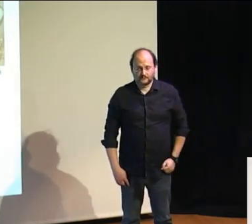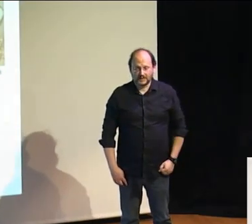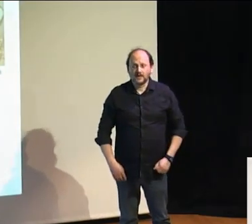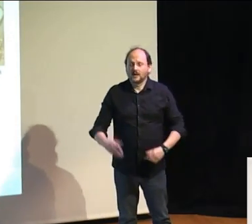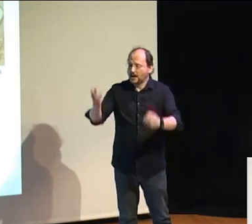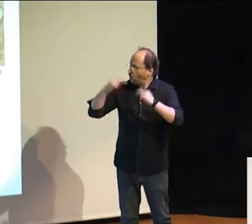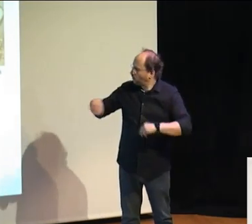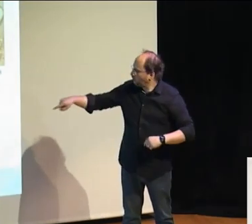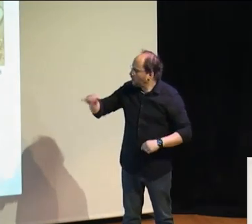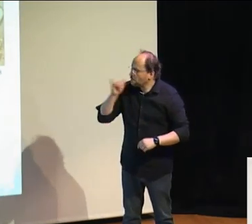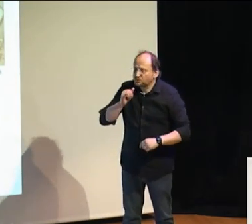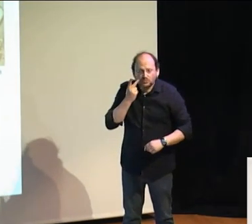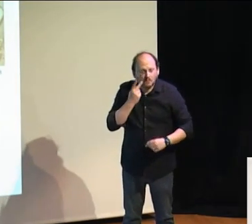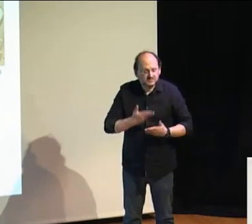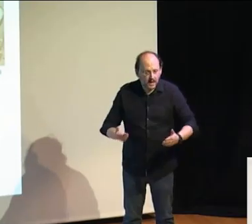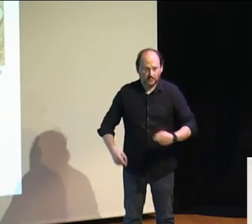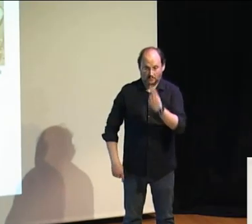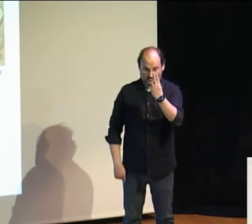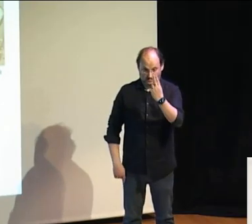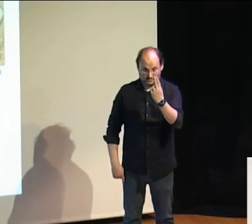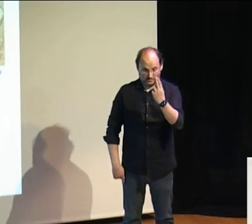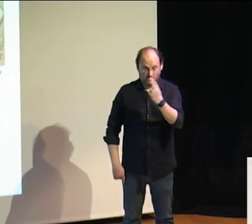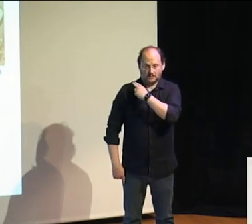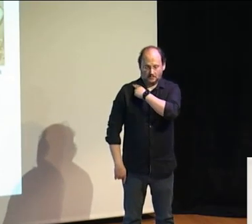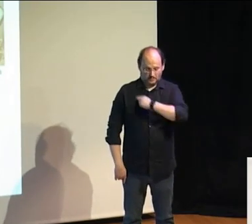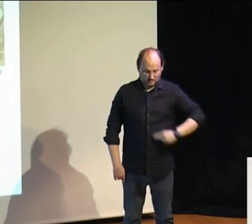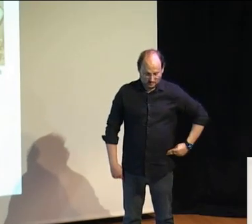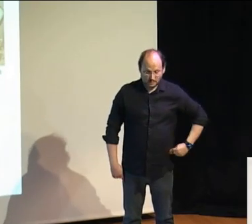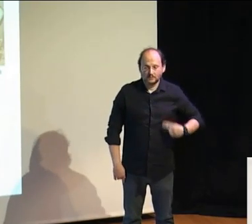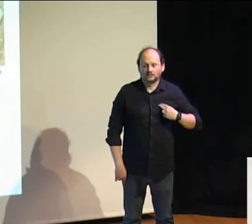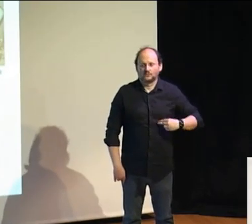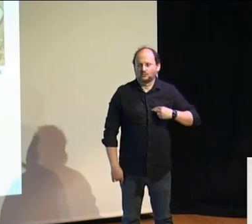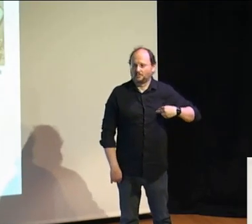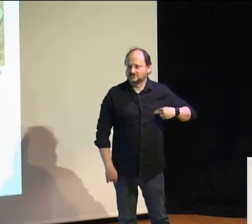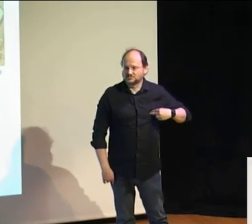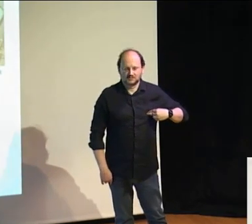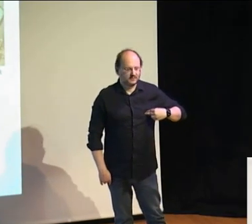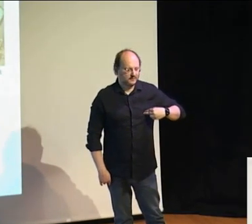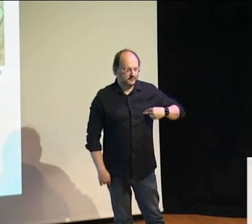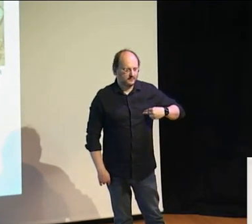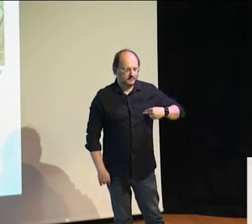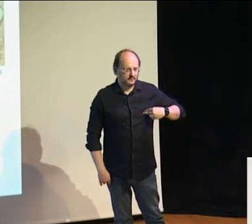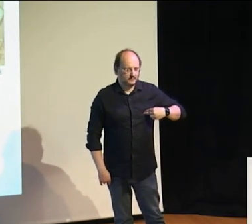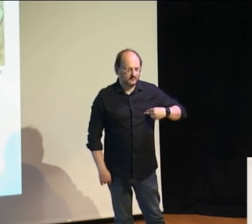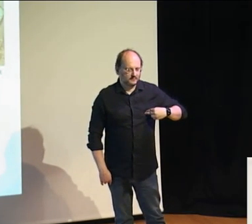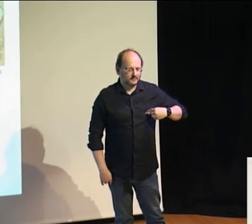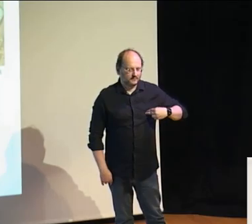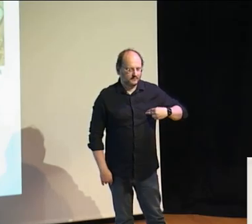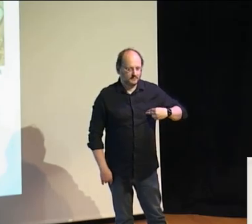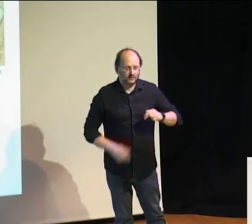faisait le bandeau plus l'étoile sur la poitrine. Et la petite noblesse, c'était la